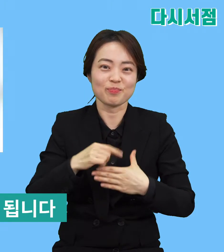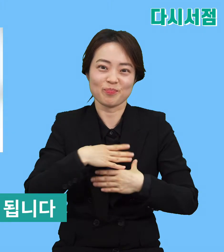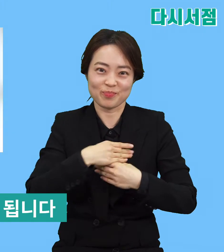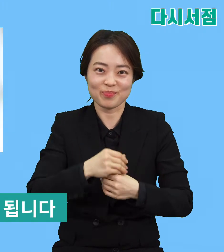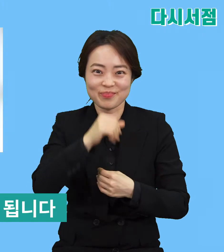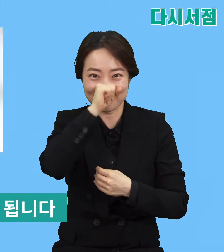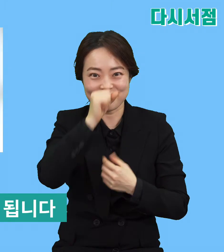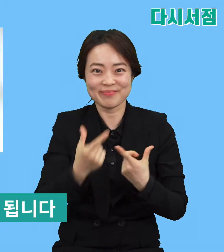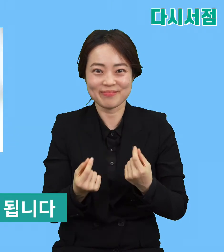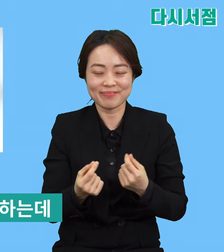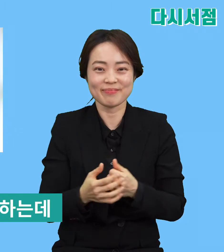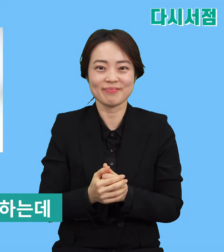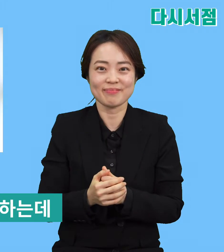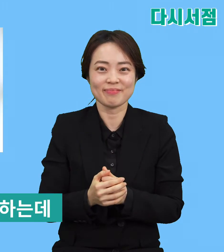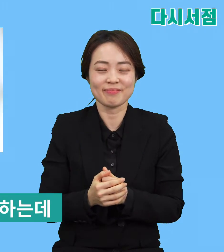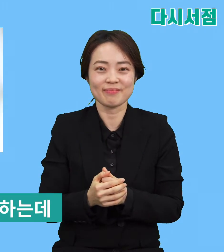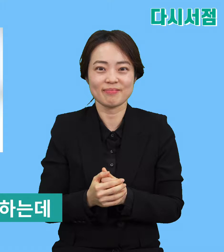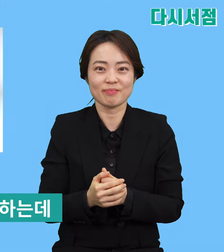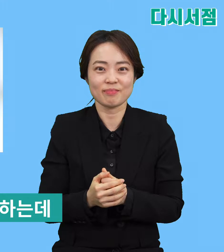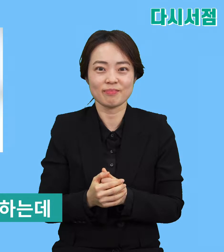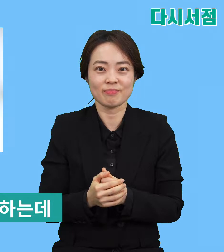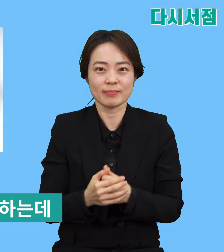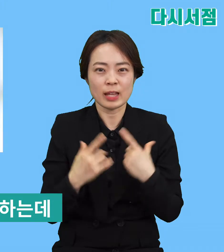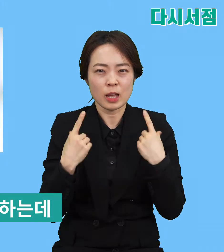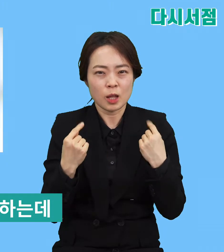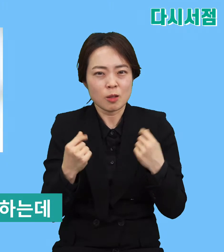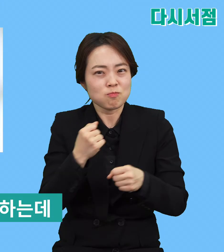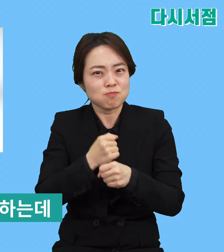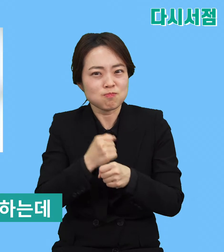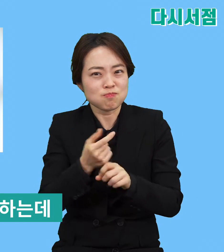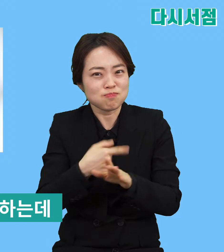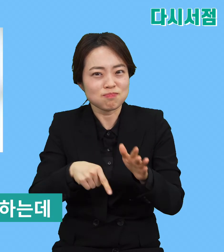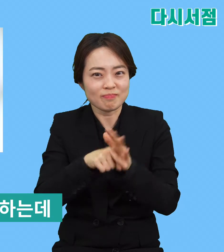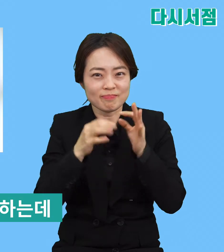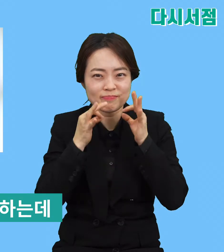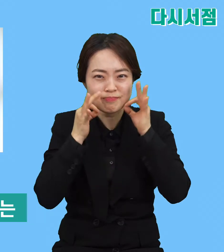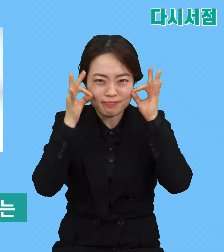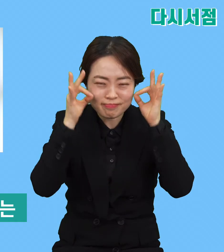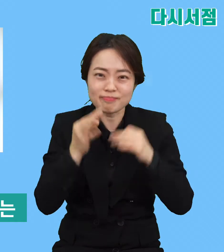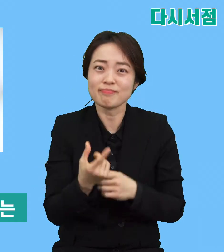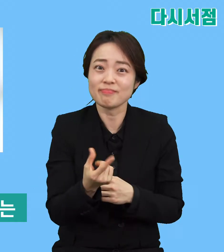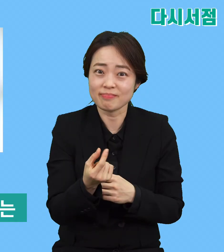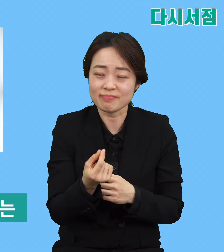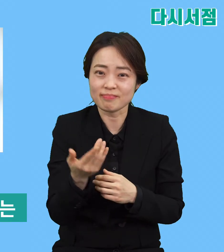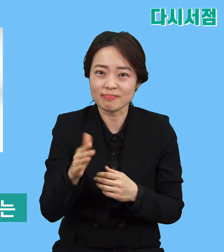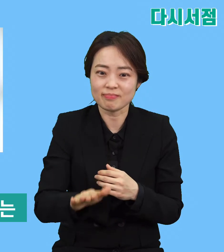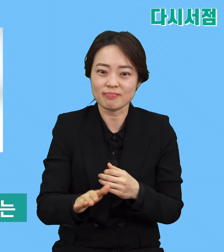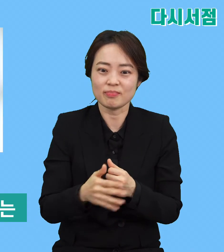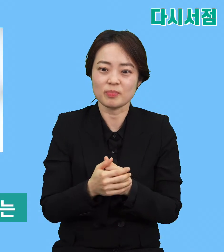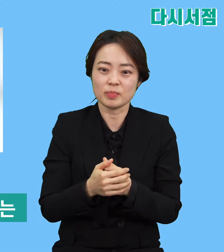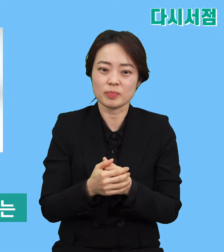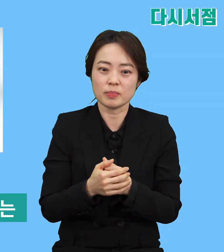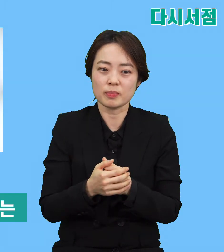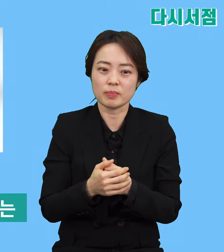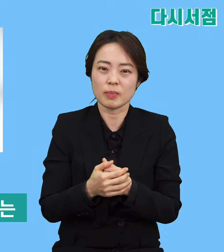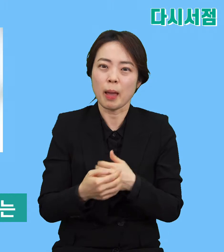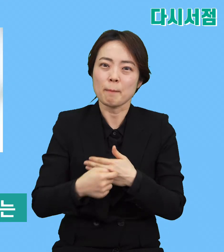많이 됩니다. 이제 일관되게 만들려고 노력은 하는데 이제